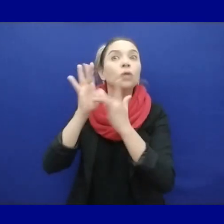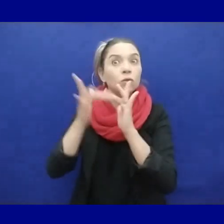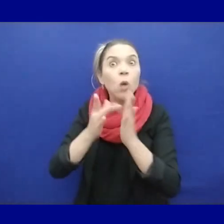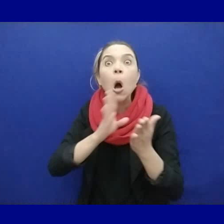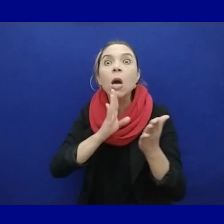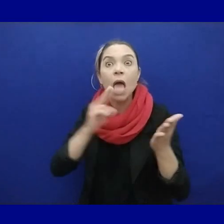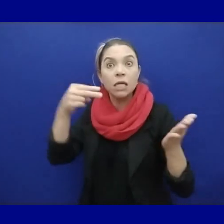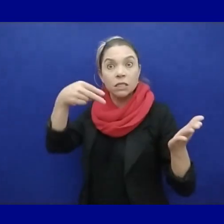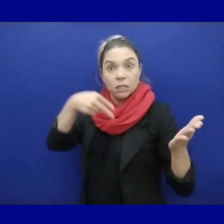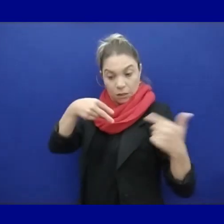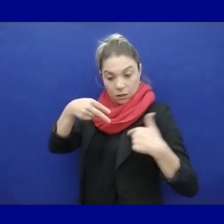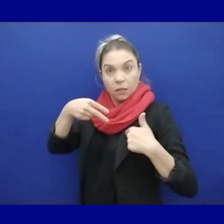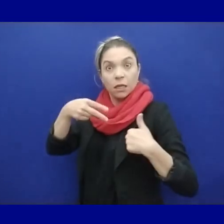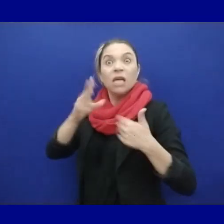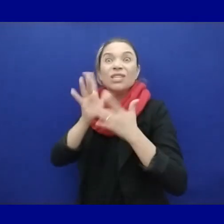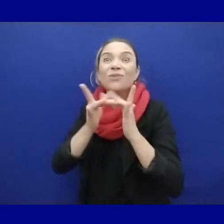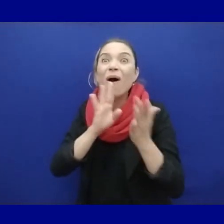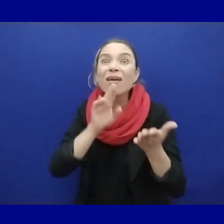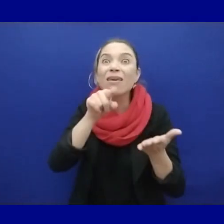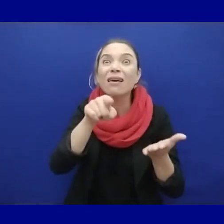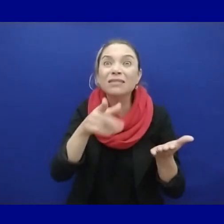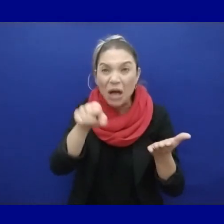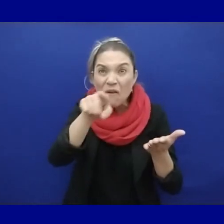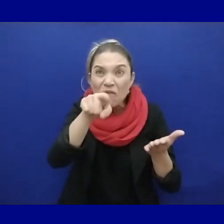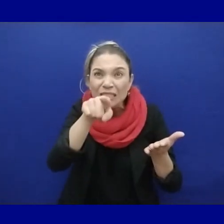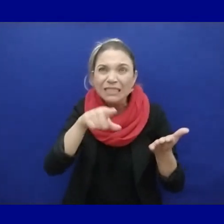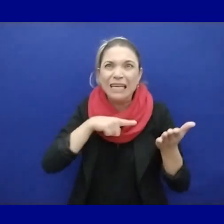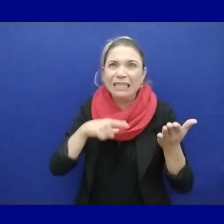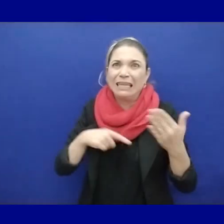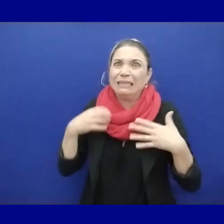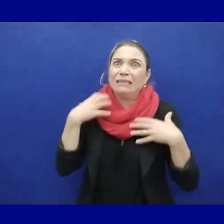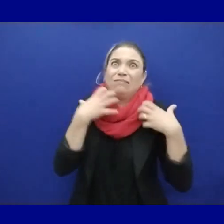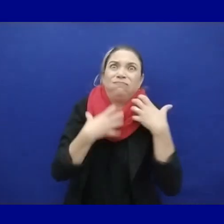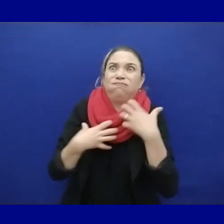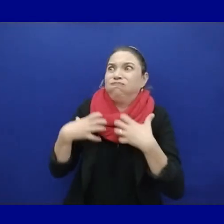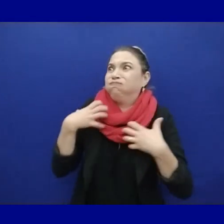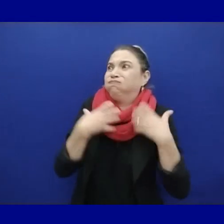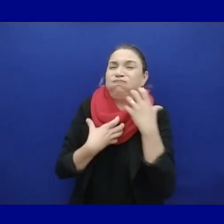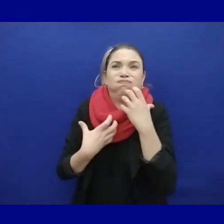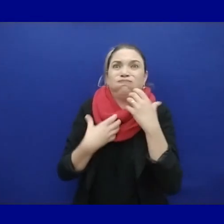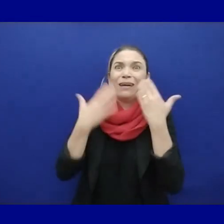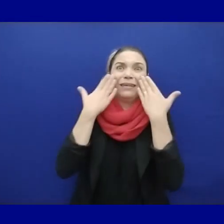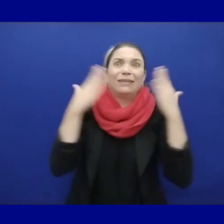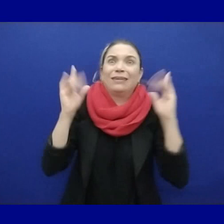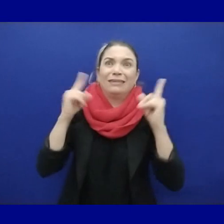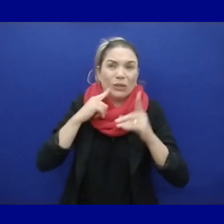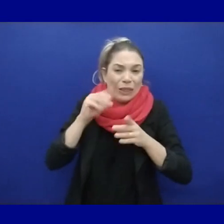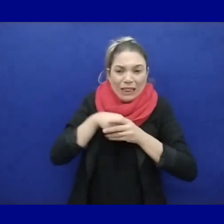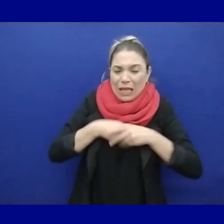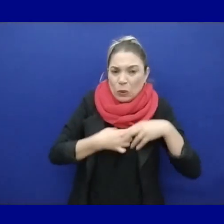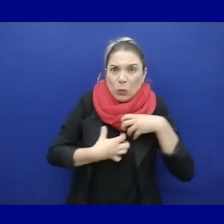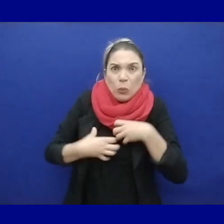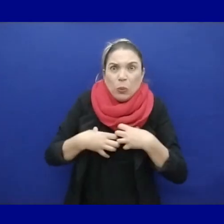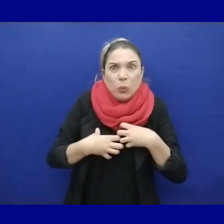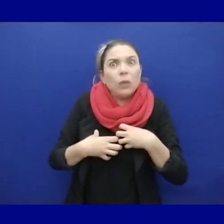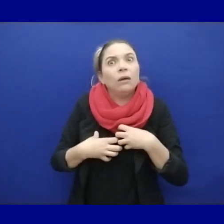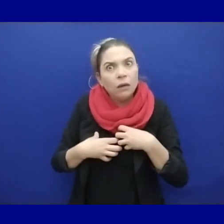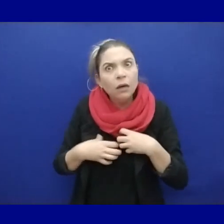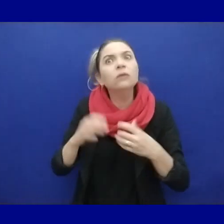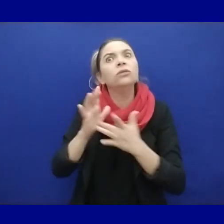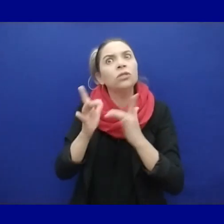nosso interior, os nossos dramas mais pessoais. Jesus é aquele que veio a esse